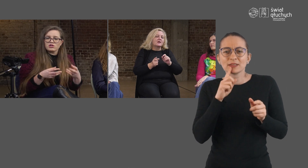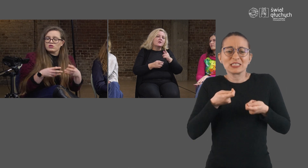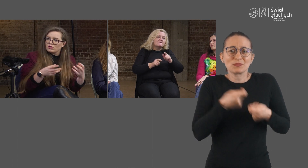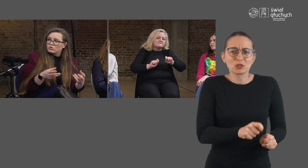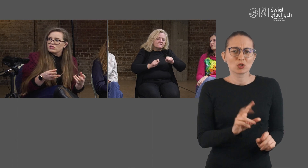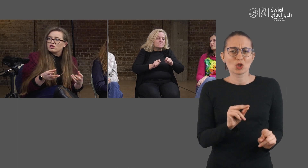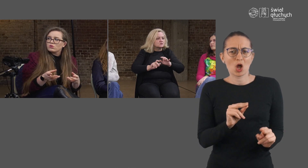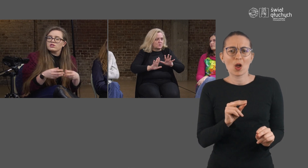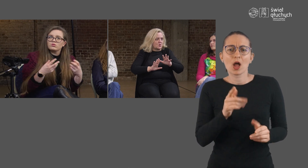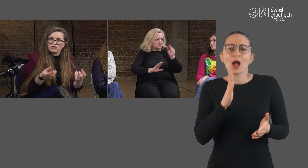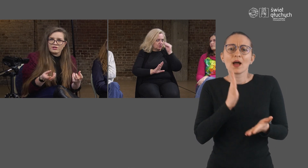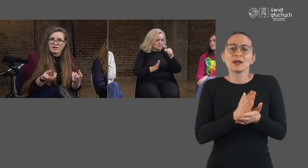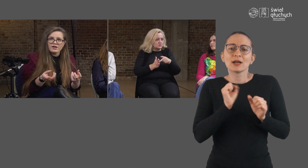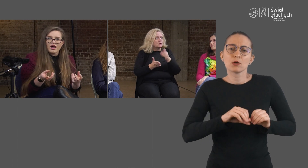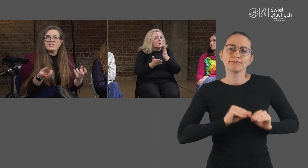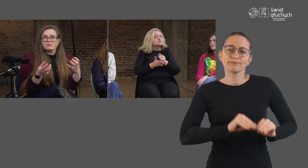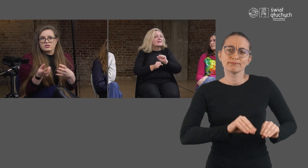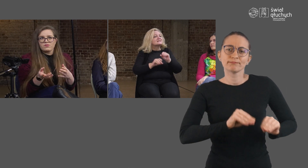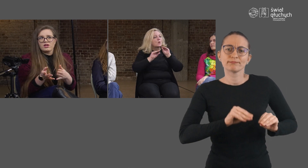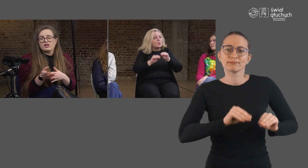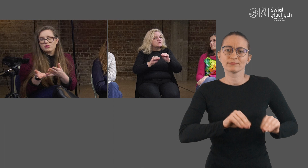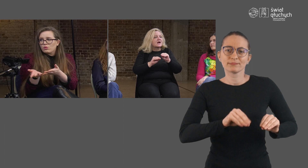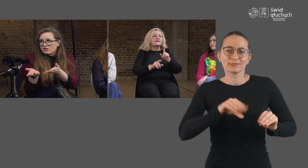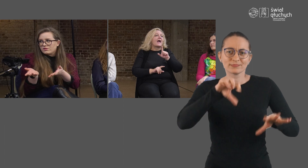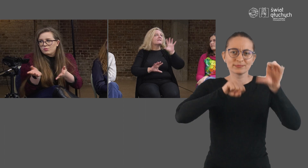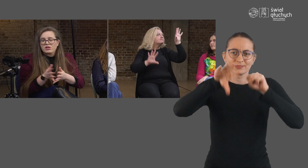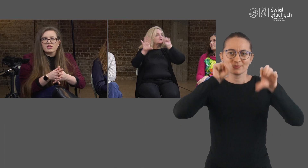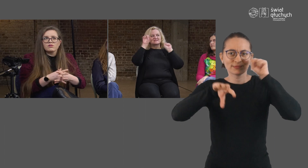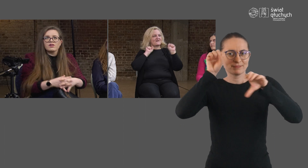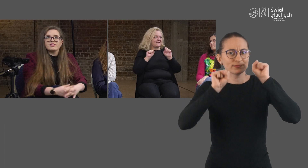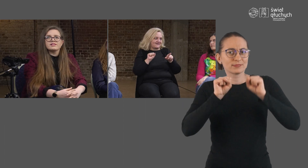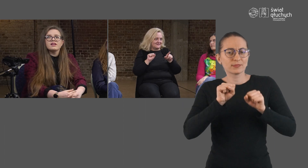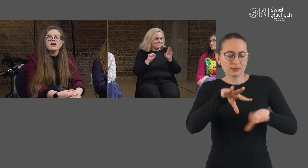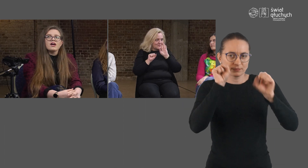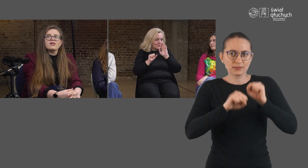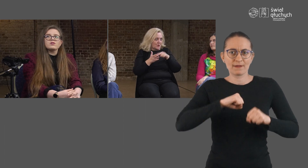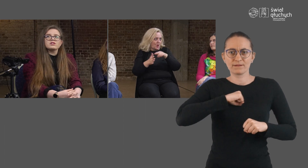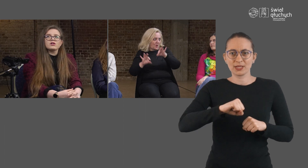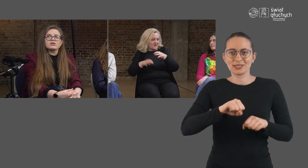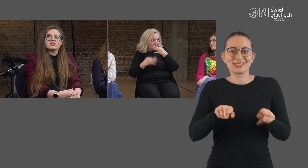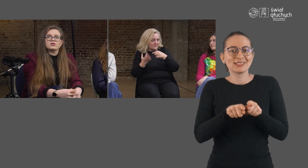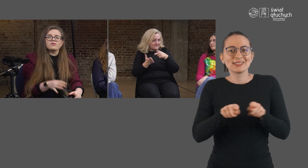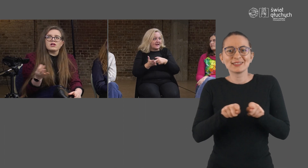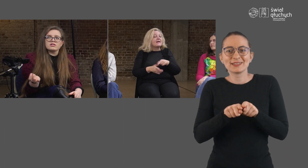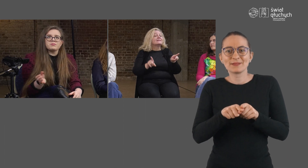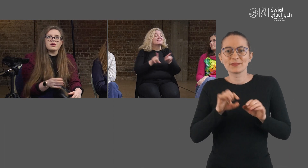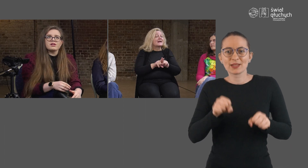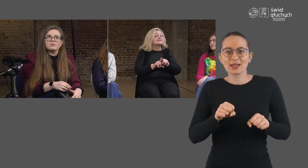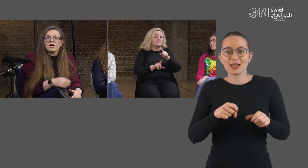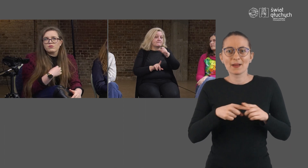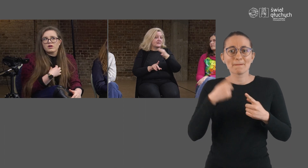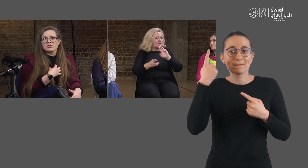sposób, żeby czegoś nauczyć. Czyli to już jest uczenie, a nie przyswajanie. I to było też wspomniane na konferencji. Ale właśnie też odpowiadając